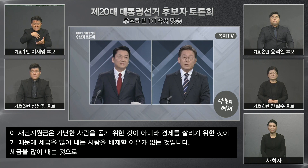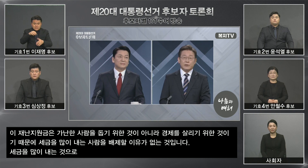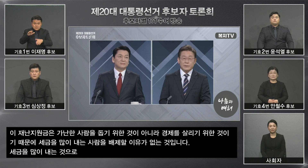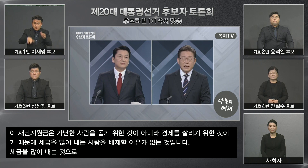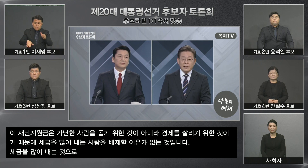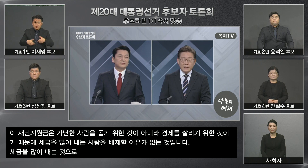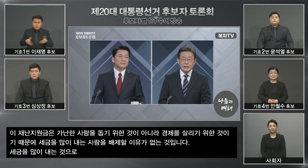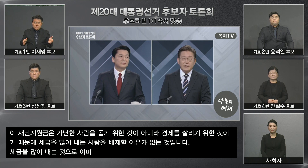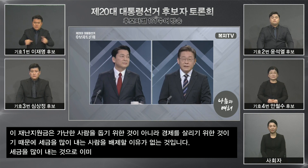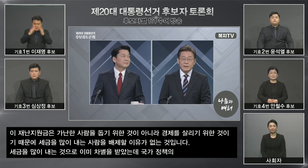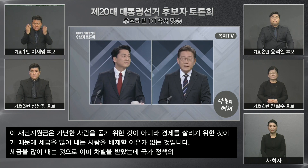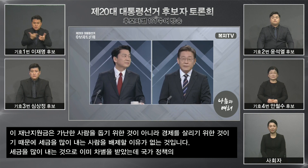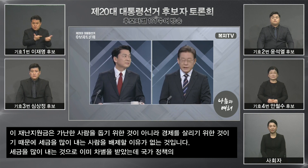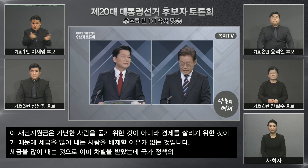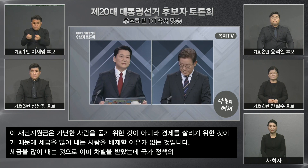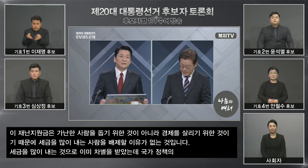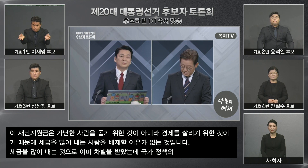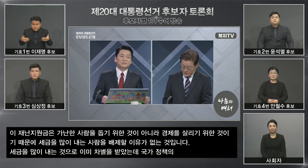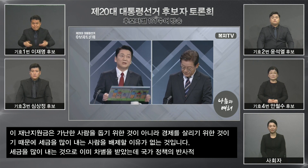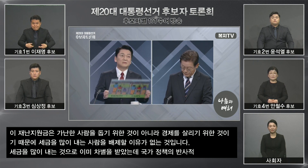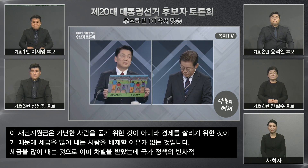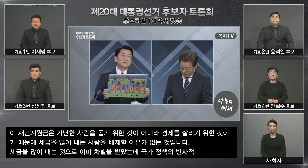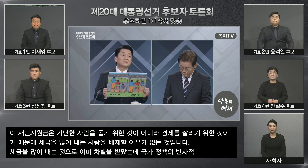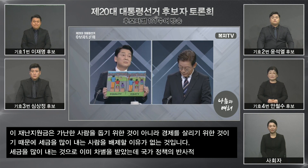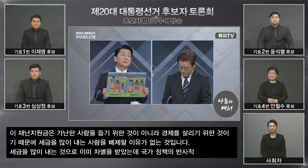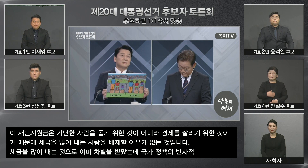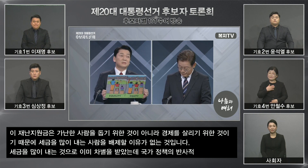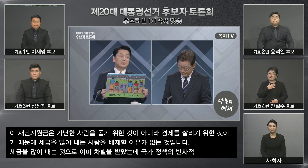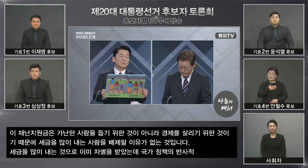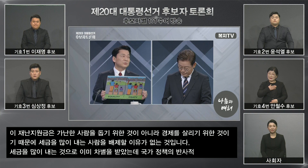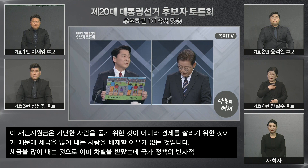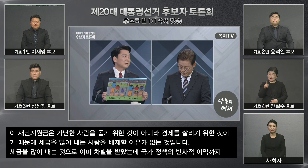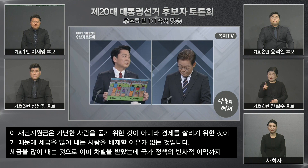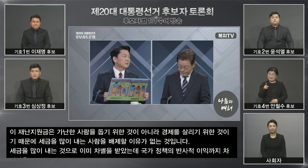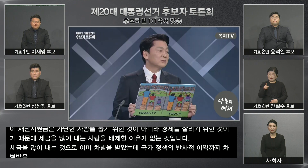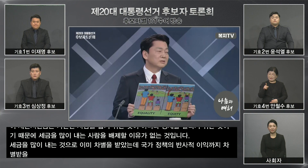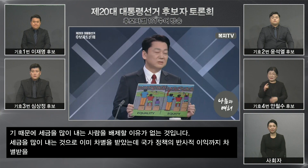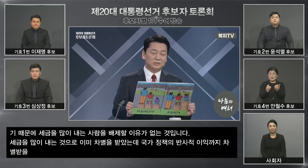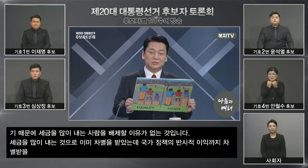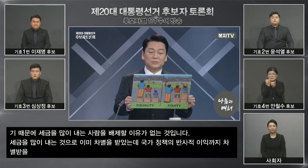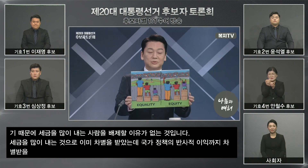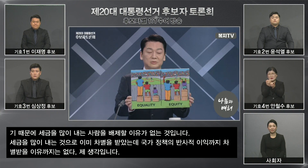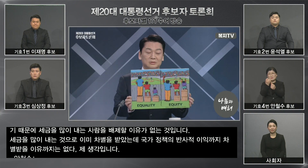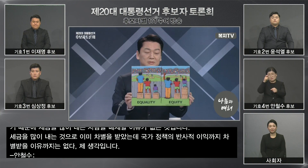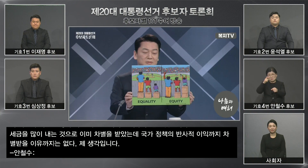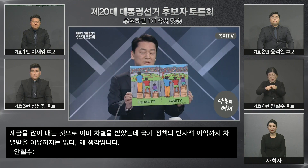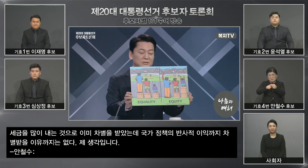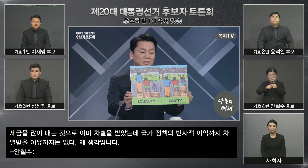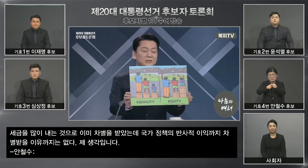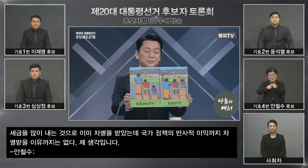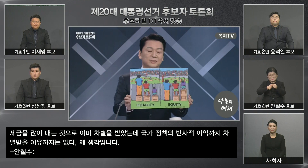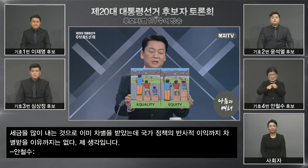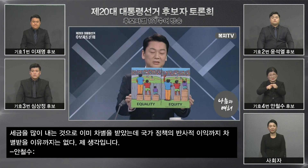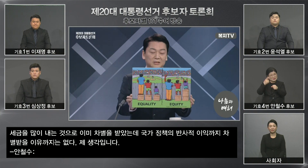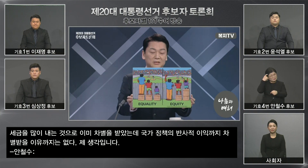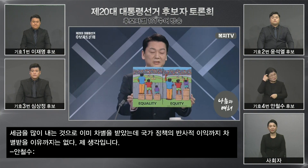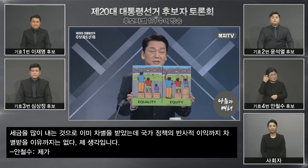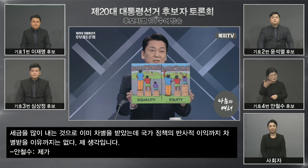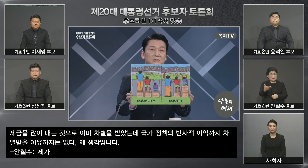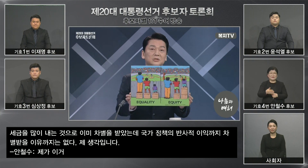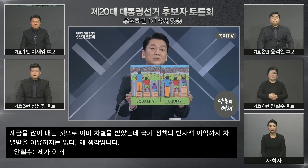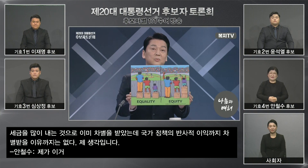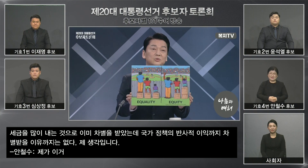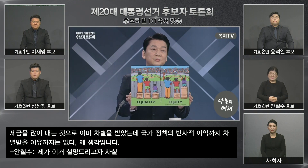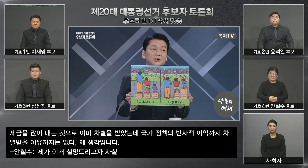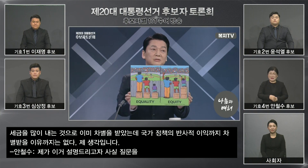차별받을 필요는 없다라는 게 제 생각입니다. 예, 네. 제가 이거 설명드리고자 사실 저 질문을 했습니다.